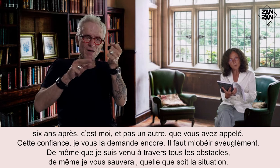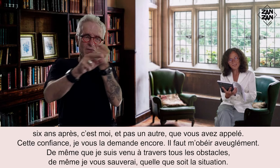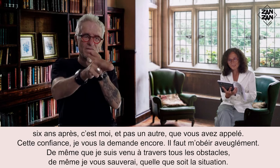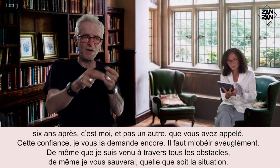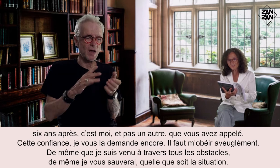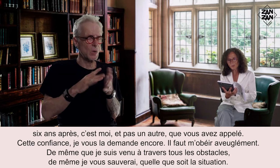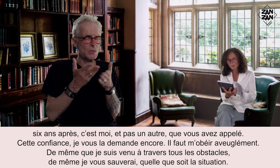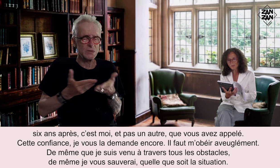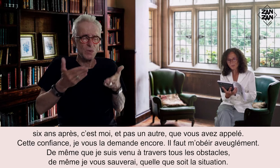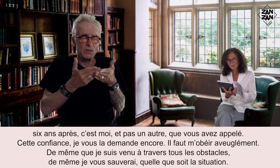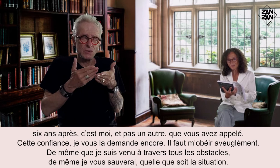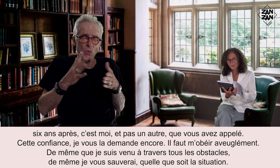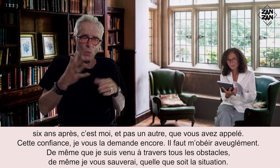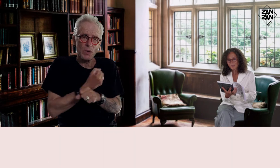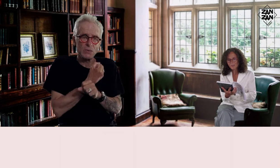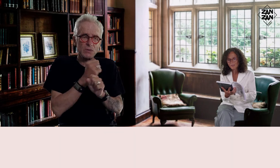quelle que soit la situation.